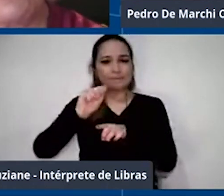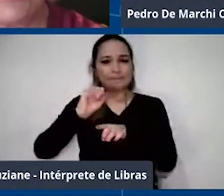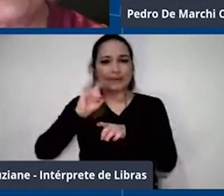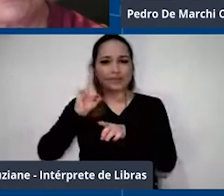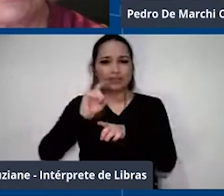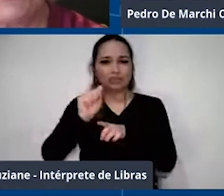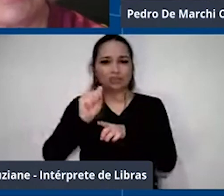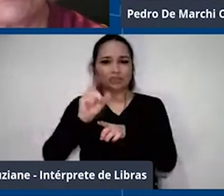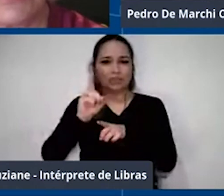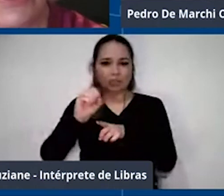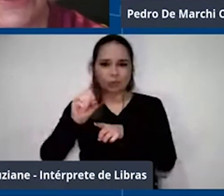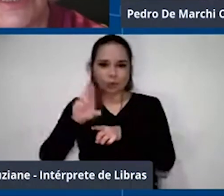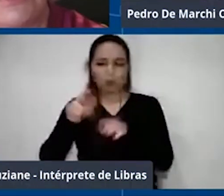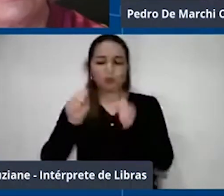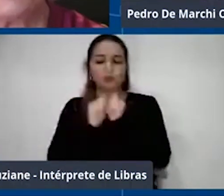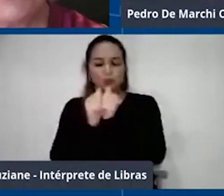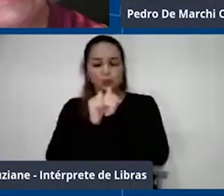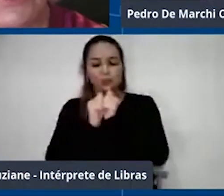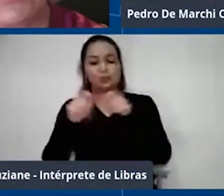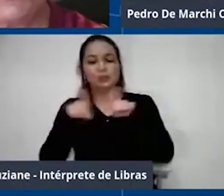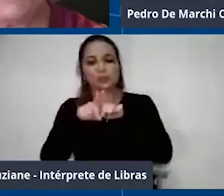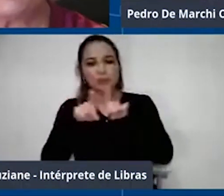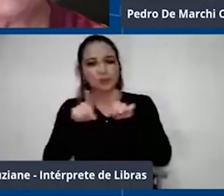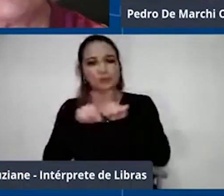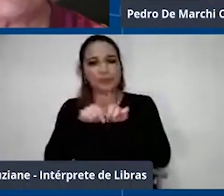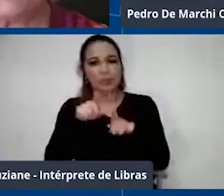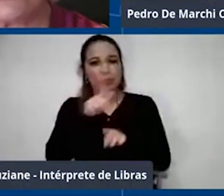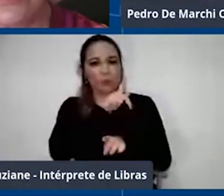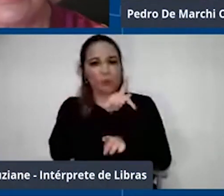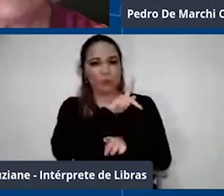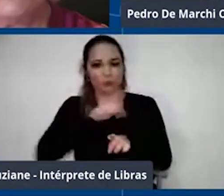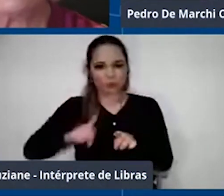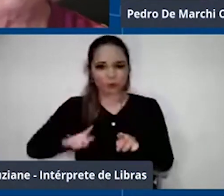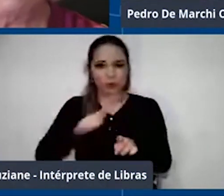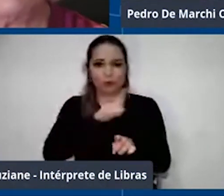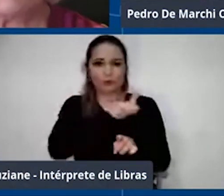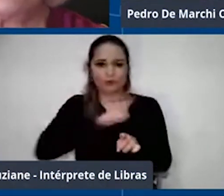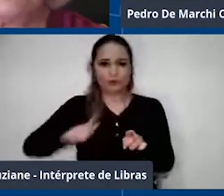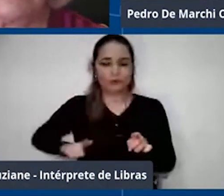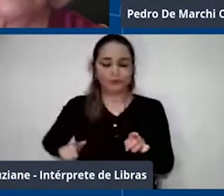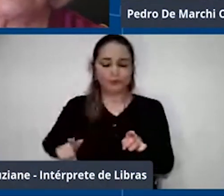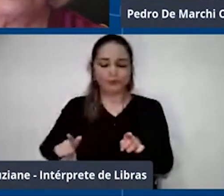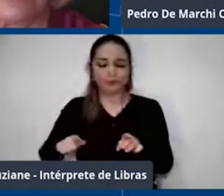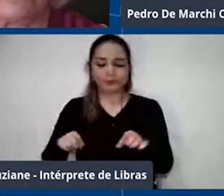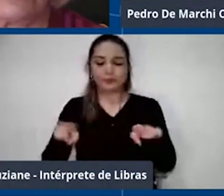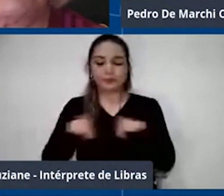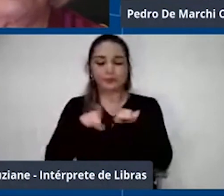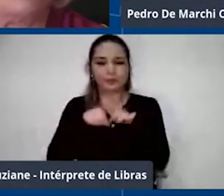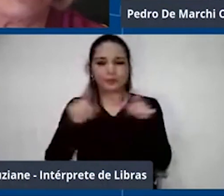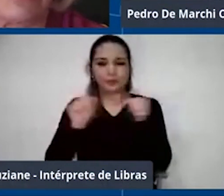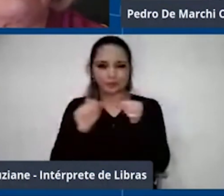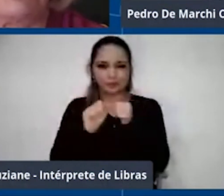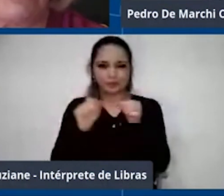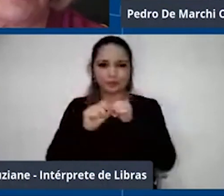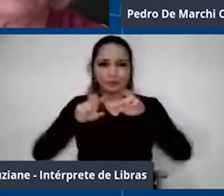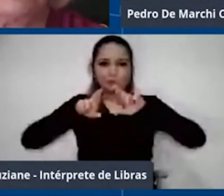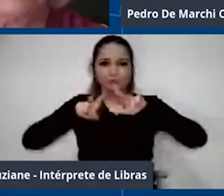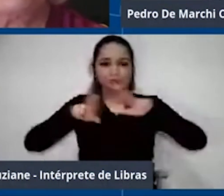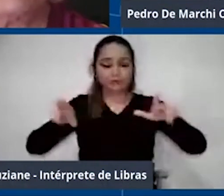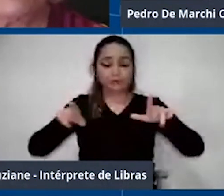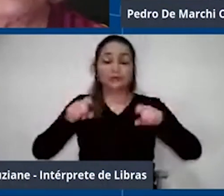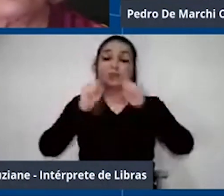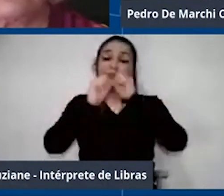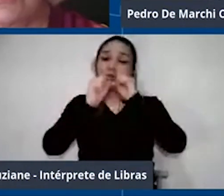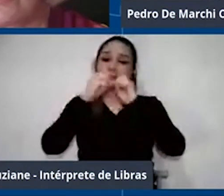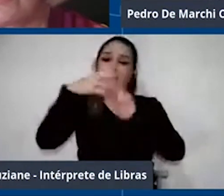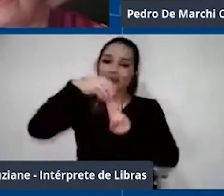ao próprio governador Eduardo Leite. Então, isso é dinamismo, eu acho que essas ações também fazem a diferença no relacionamento. E o Sistema FEComércio,